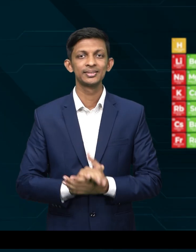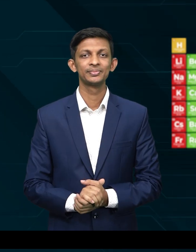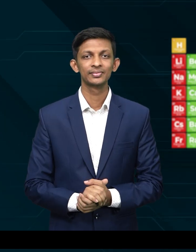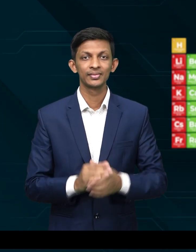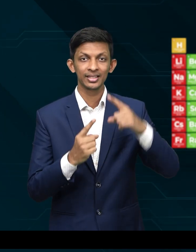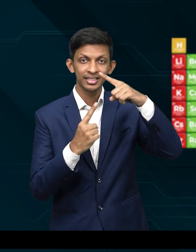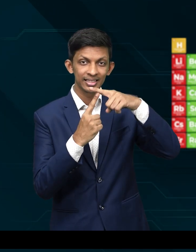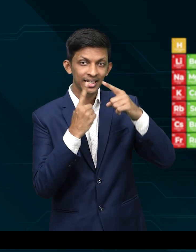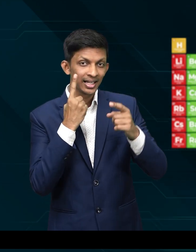Ti,